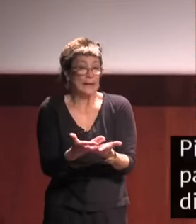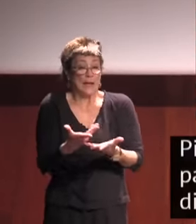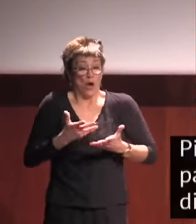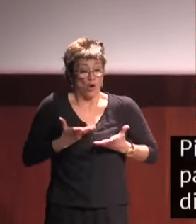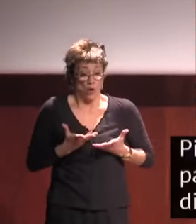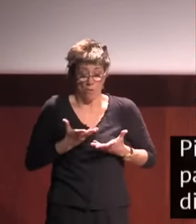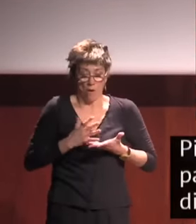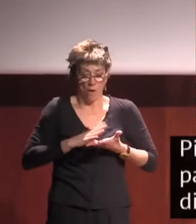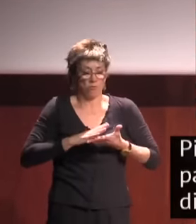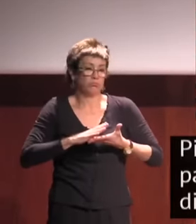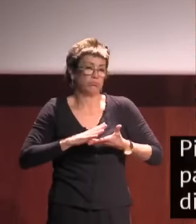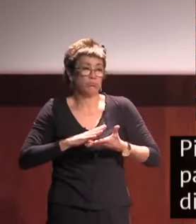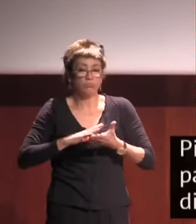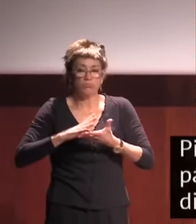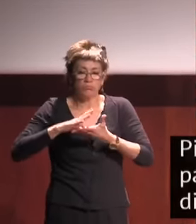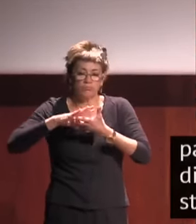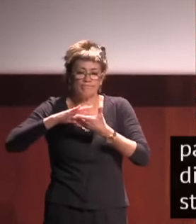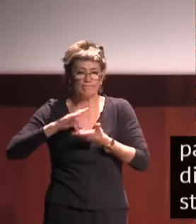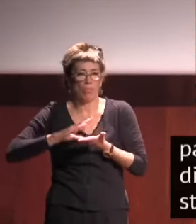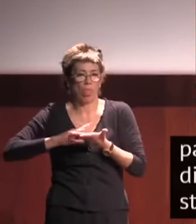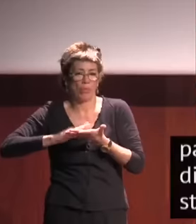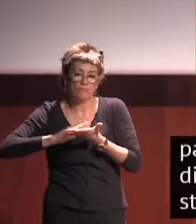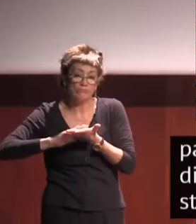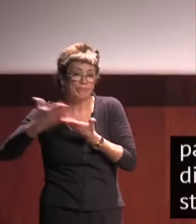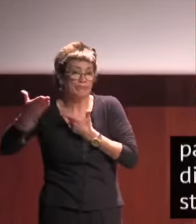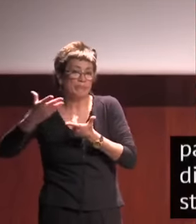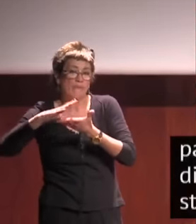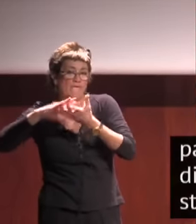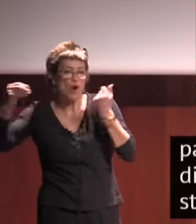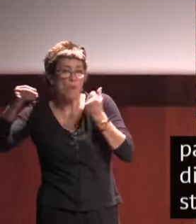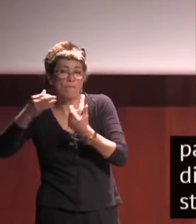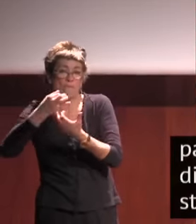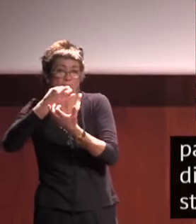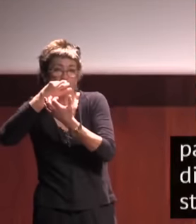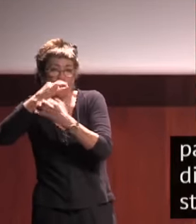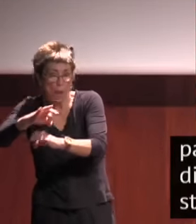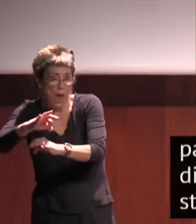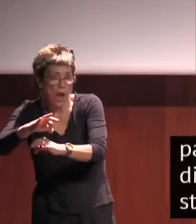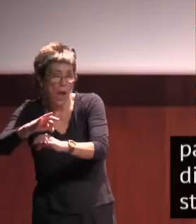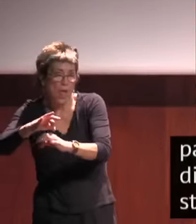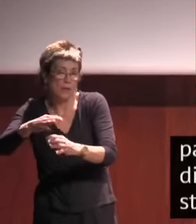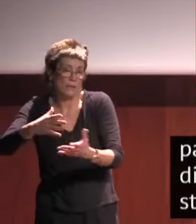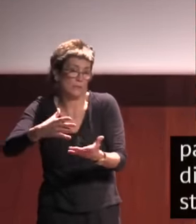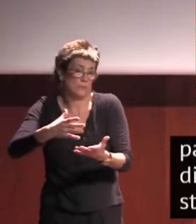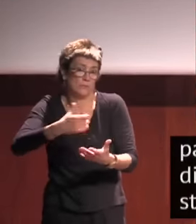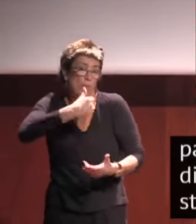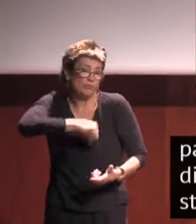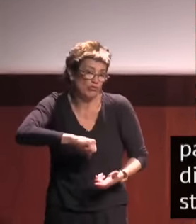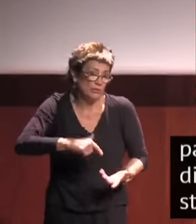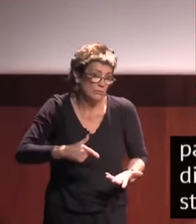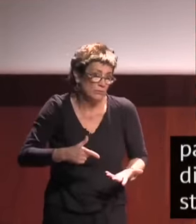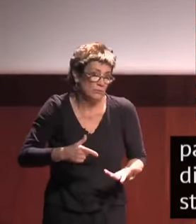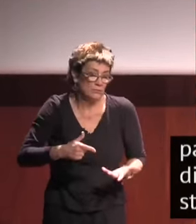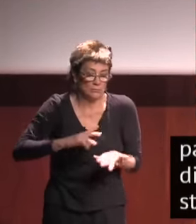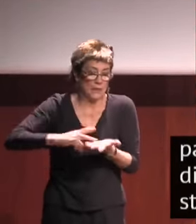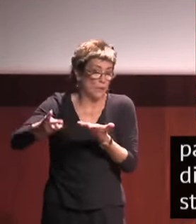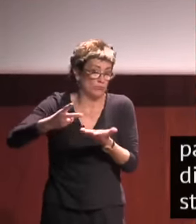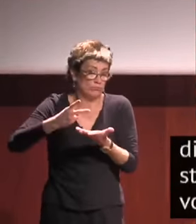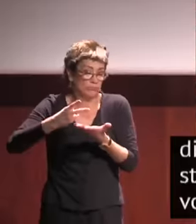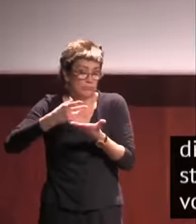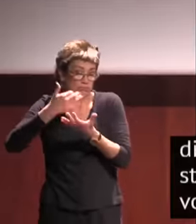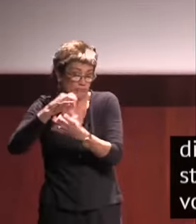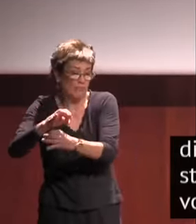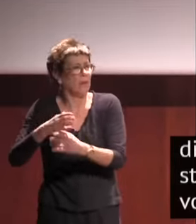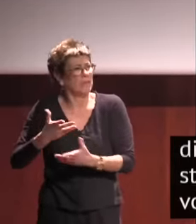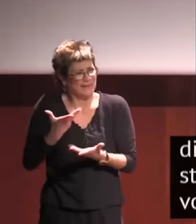passage par la modalité écrite des langues vocales est obligé quand on veut s'écrire à soi-même. Cette problématique, elle est ancienne en